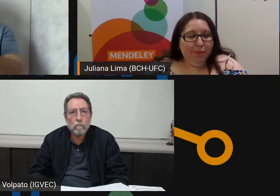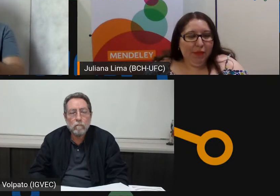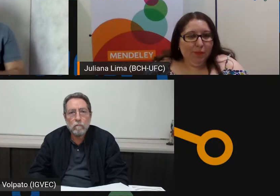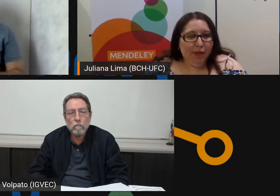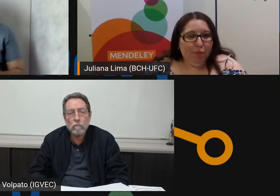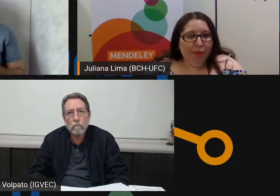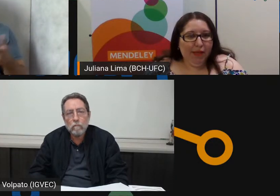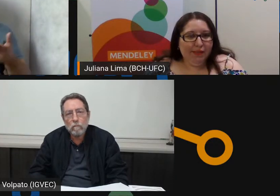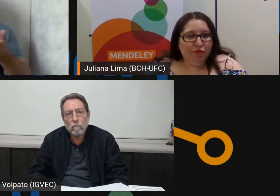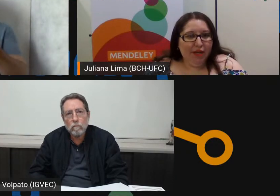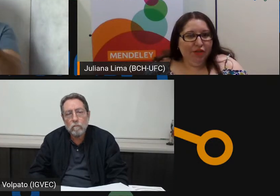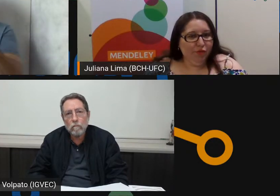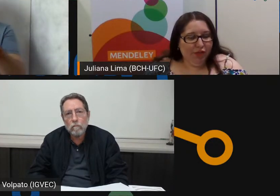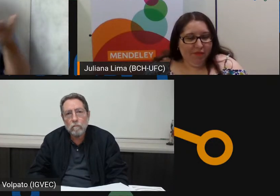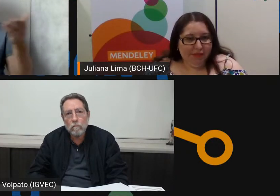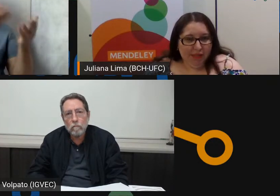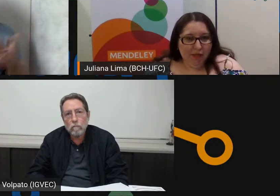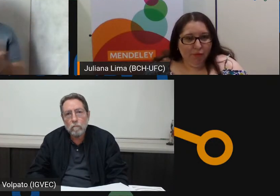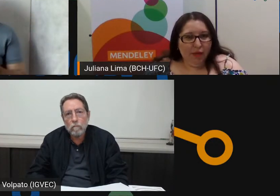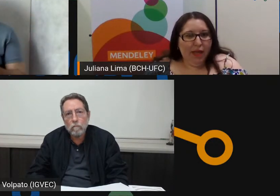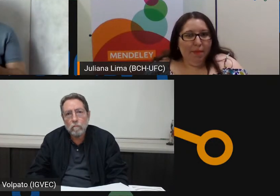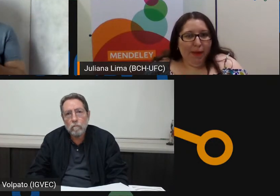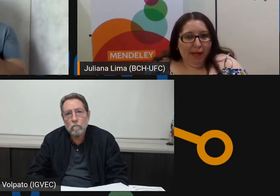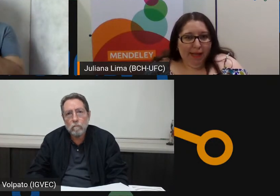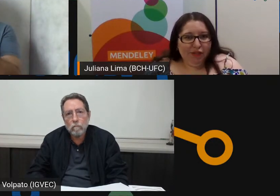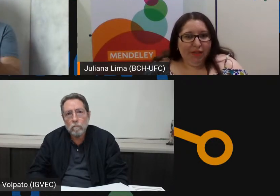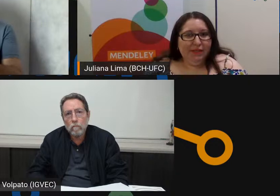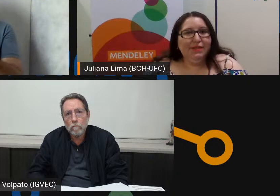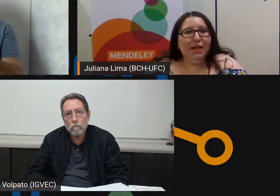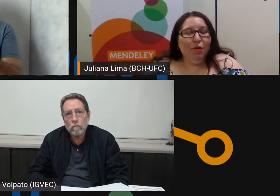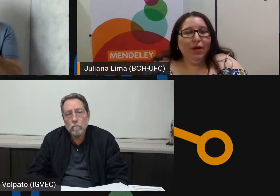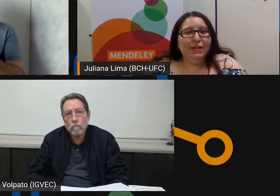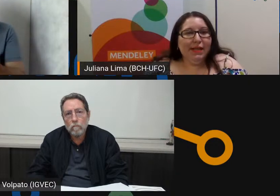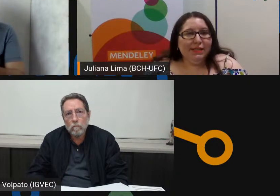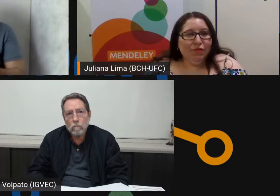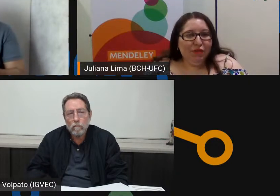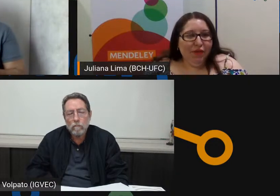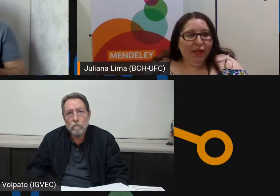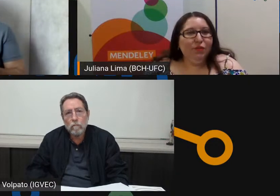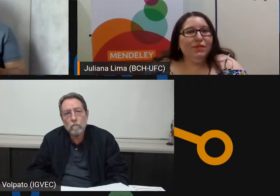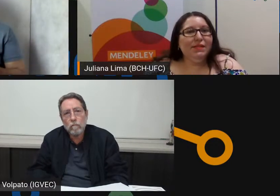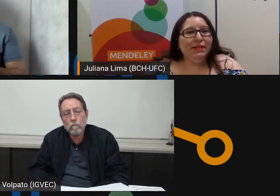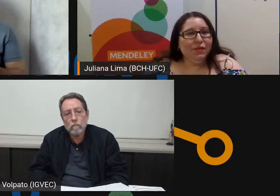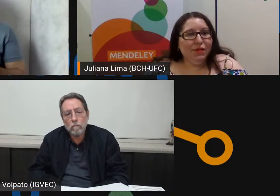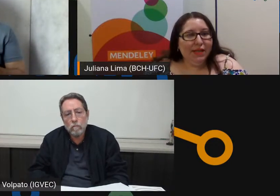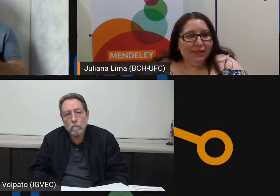convites recebidos para publicação de artigos de revisão, palestras, organização de